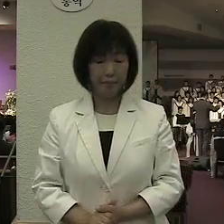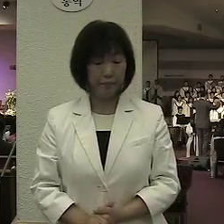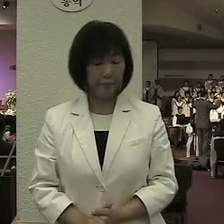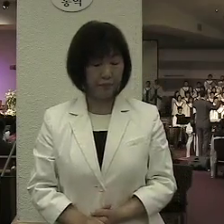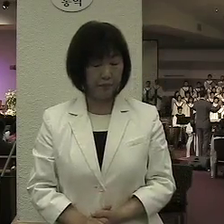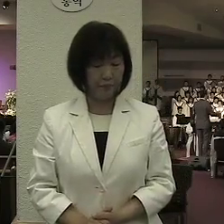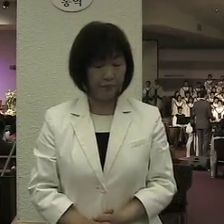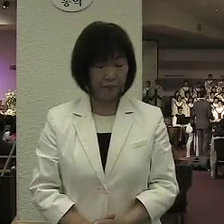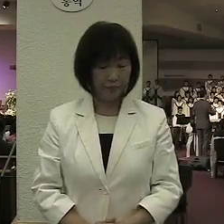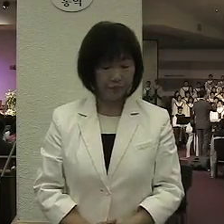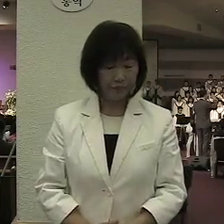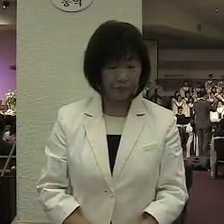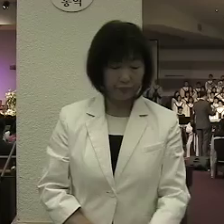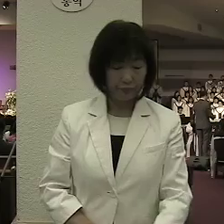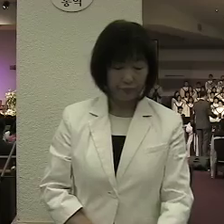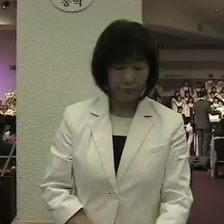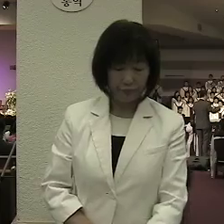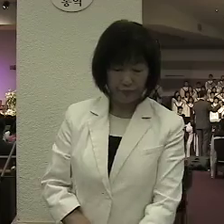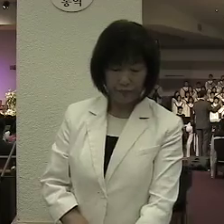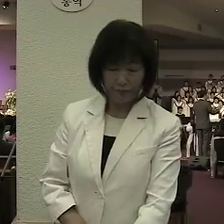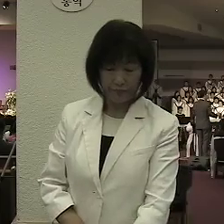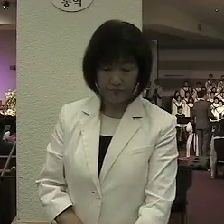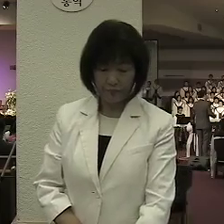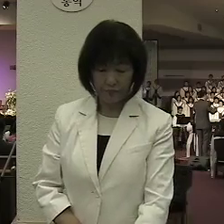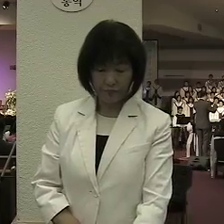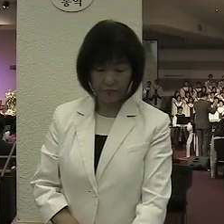사랑 오케스트라에서 부활의 찬양 하나님께